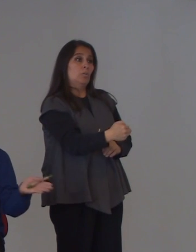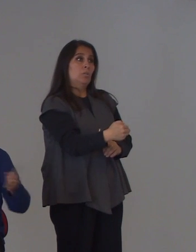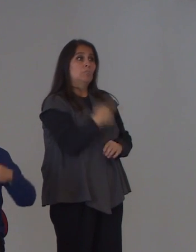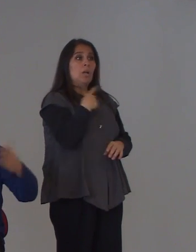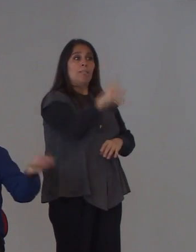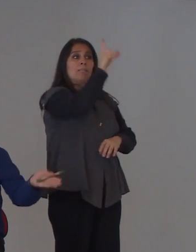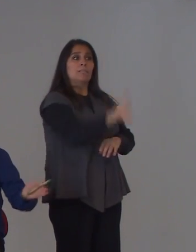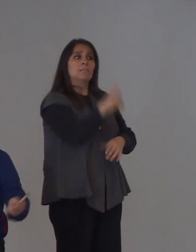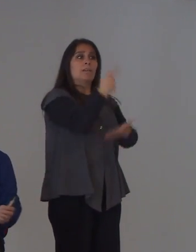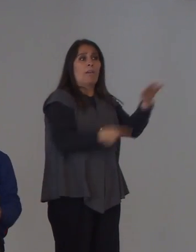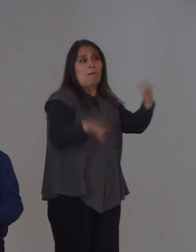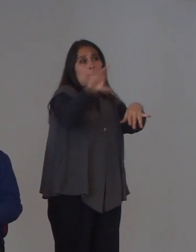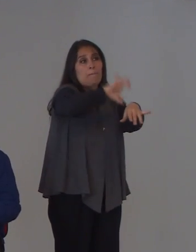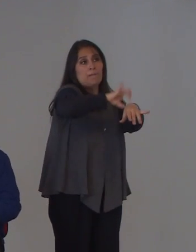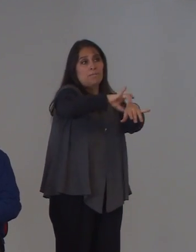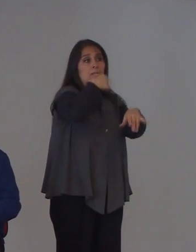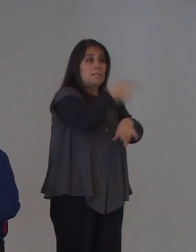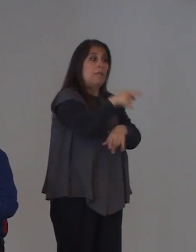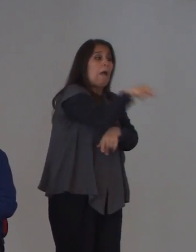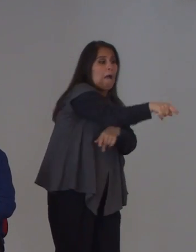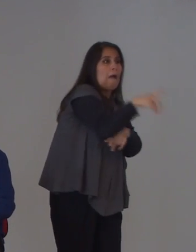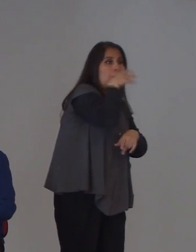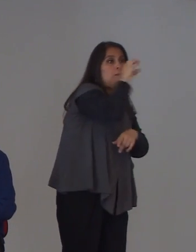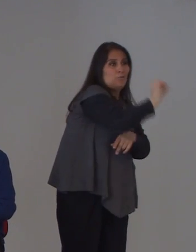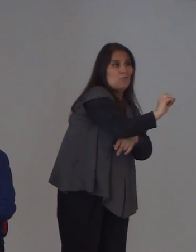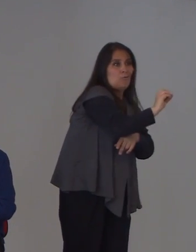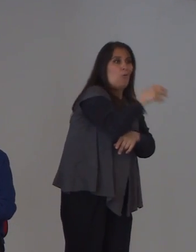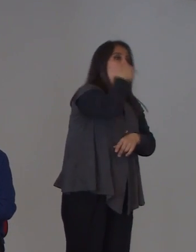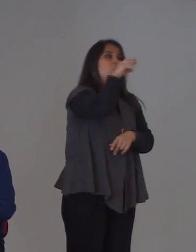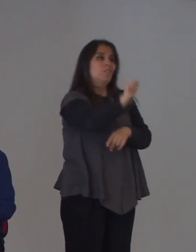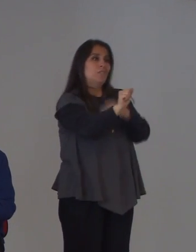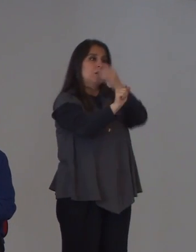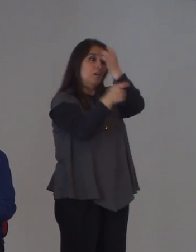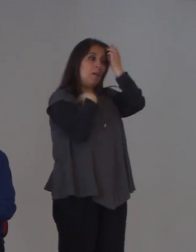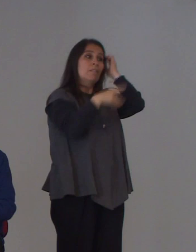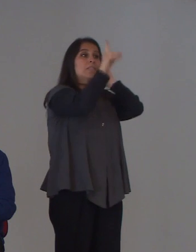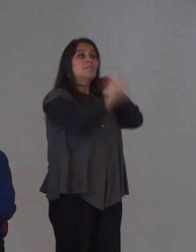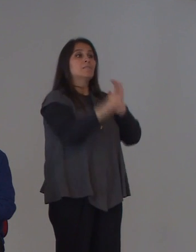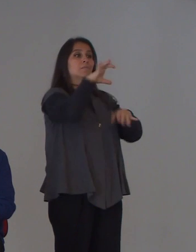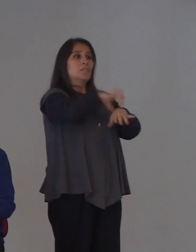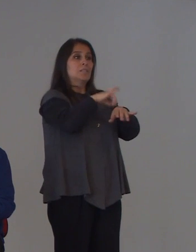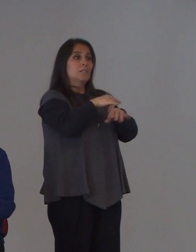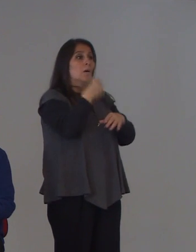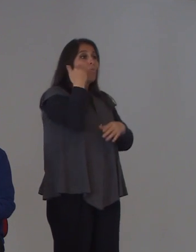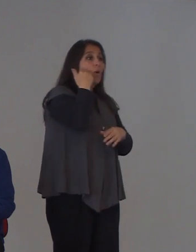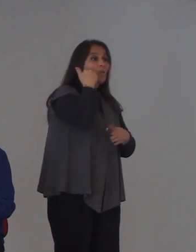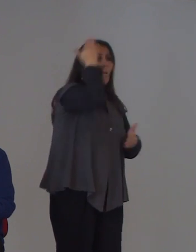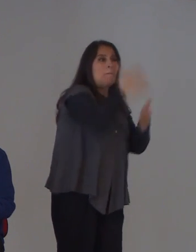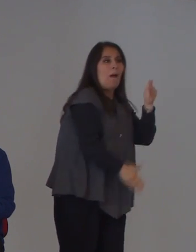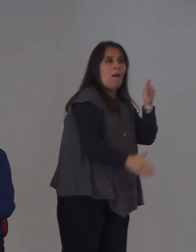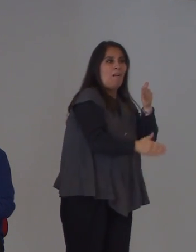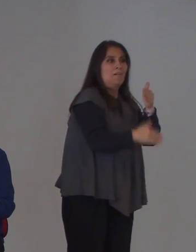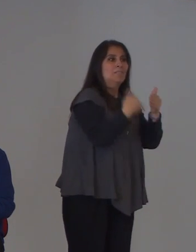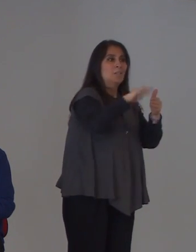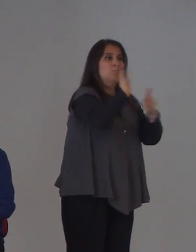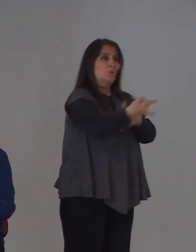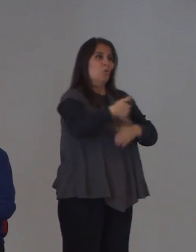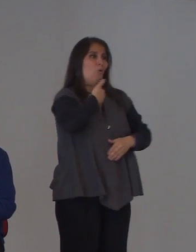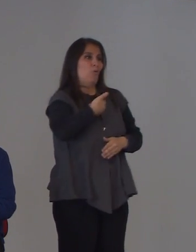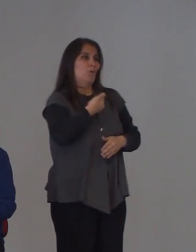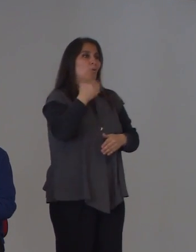medicina, que decide o determina cuándo termina la niñez y empieza la adultez, o la ley que dice cuándo es mayor